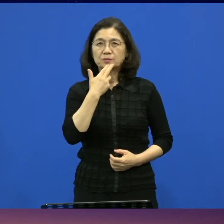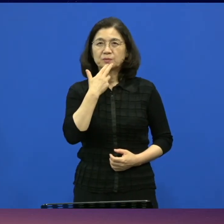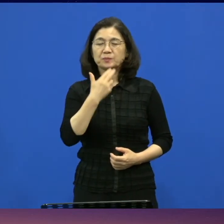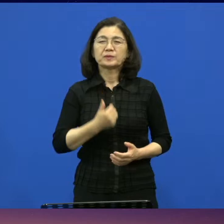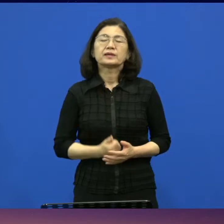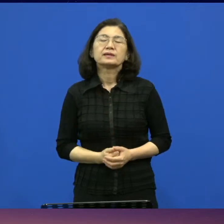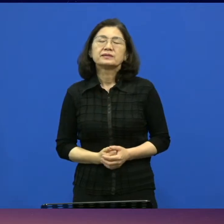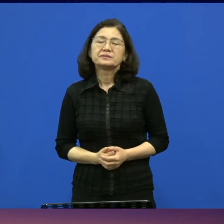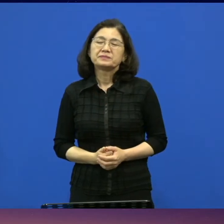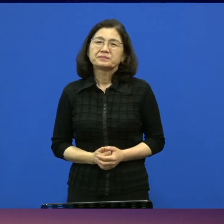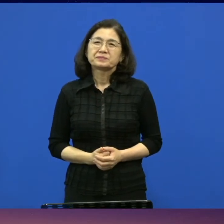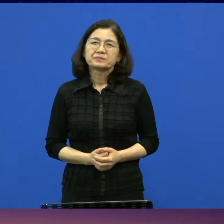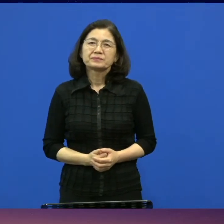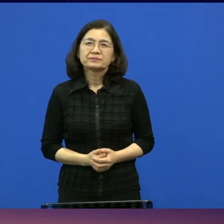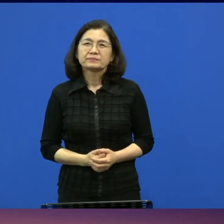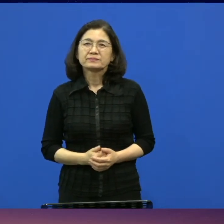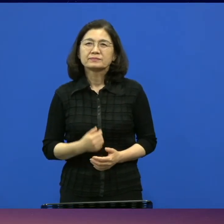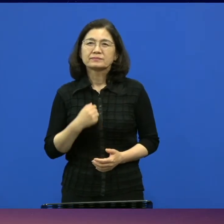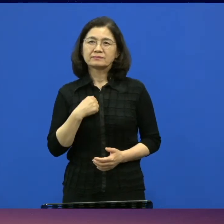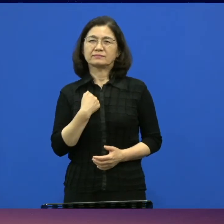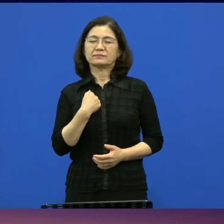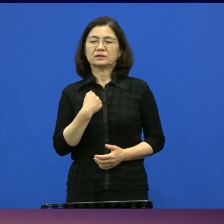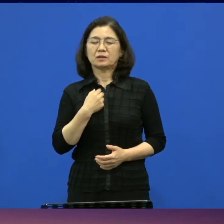자신감이 전혀 없어요. 자신감도 제로예요.